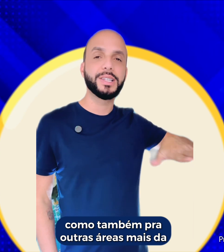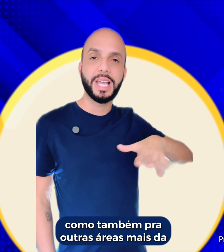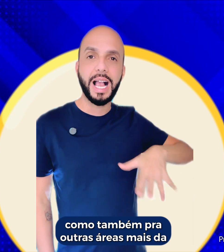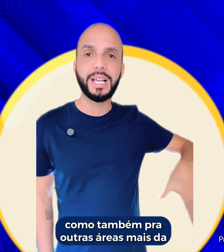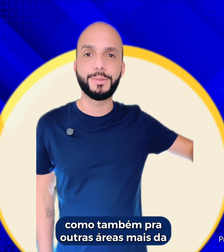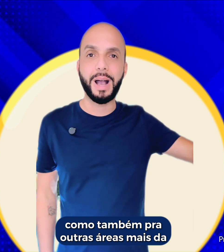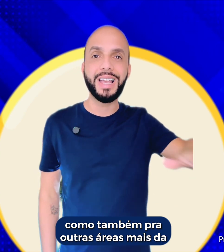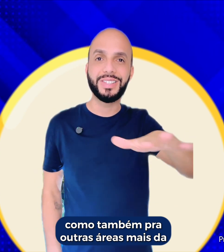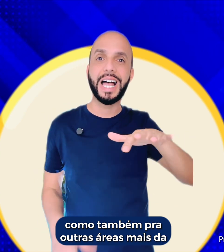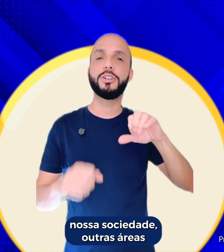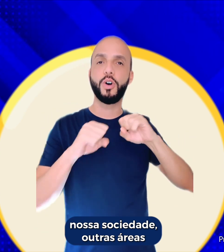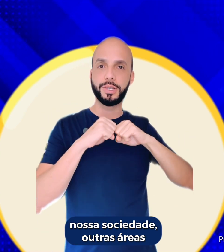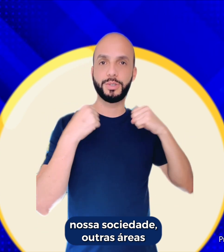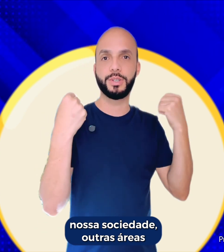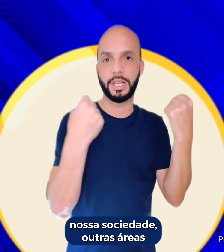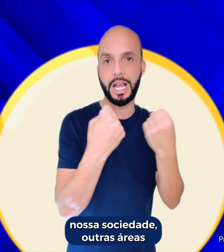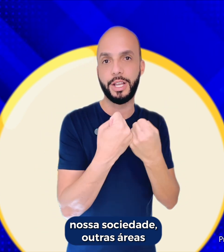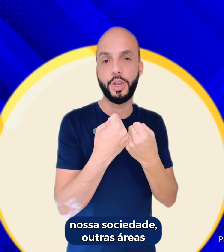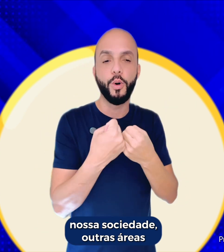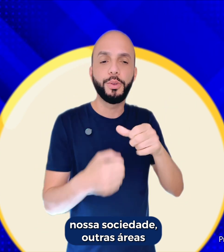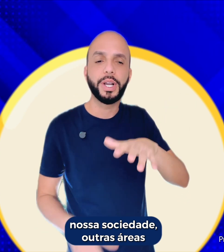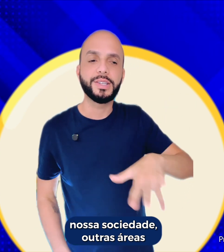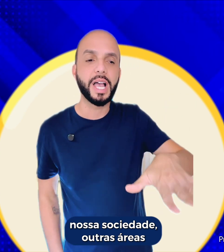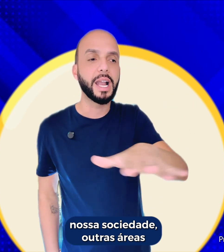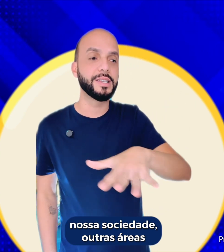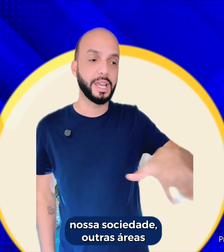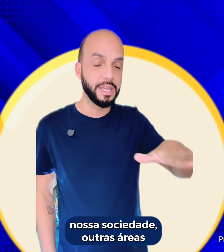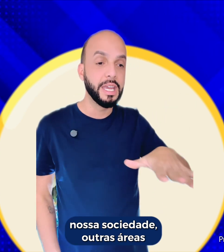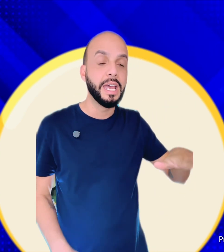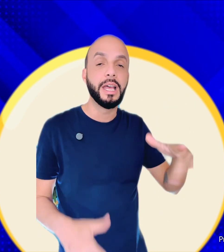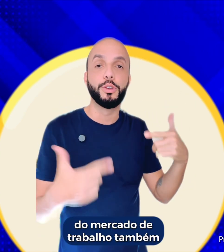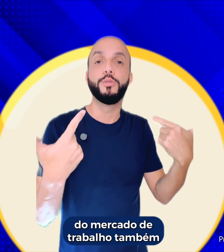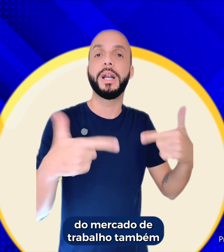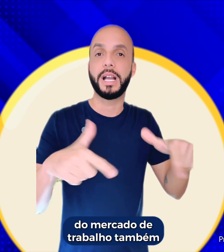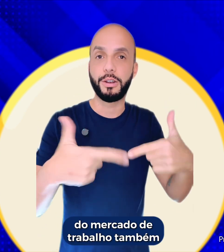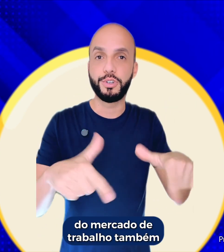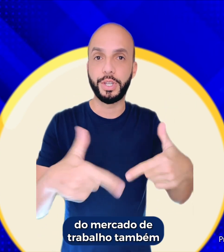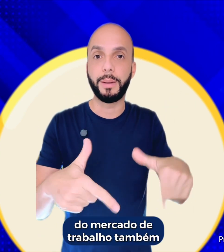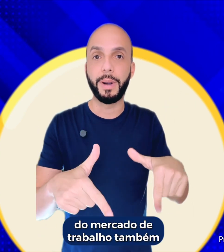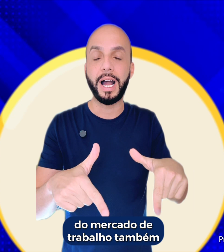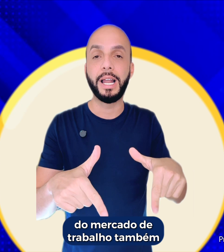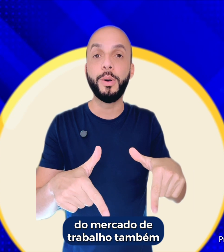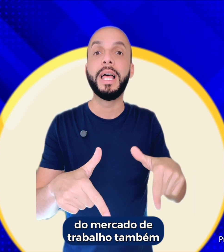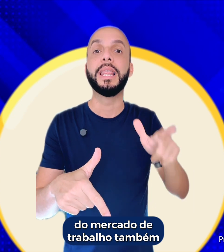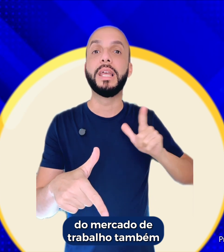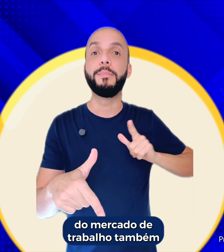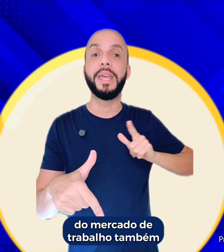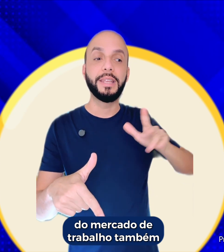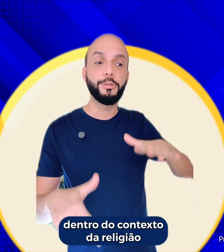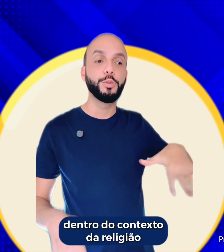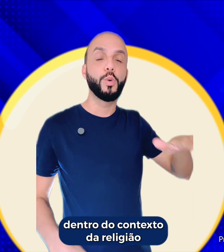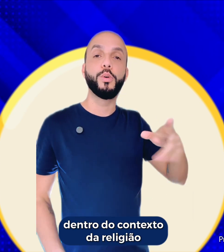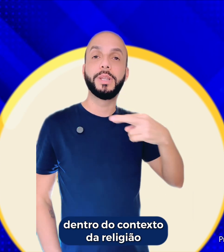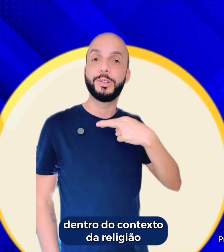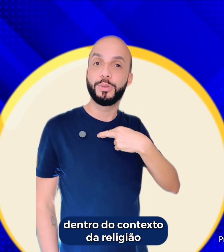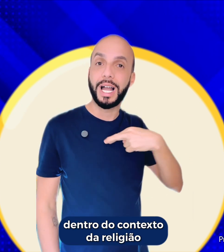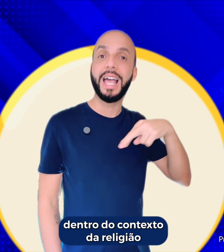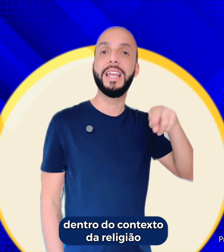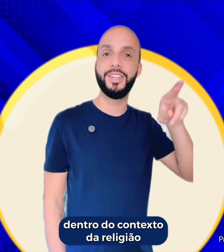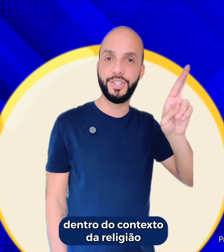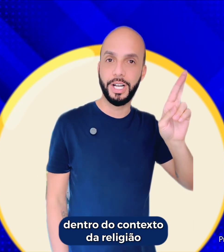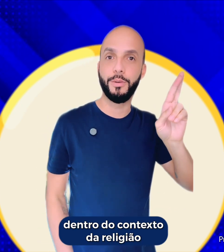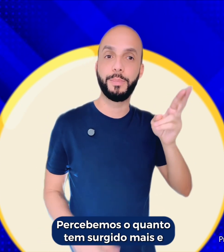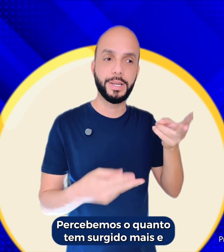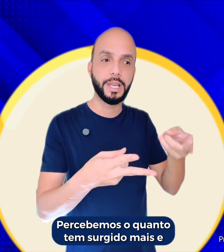outras áreas mais da nossa sociedade, outras áreas aí do mercado de trabalho, também dentro do contexto